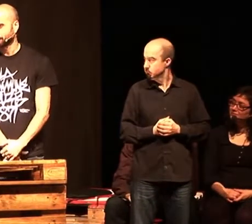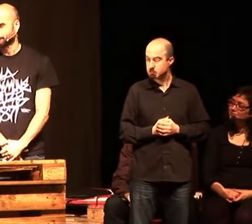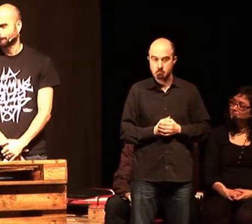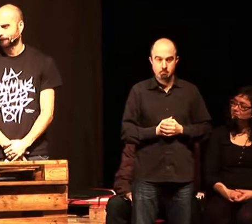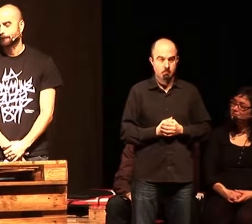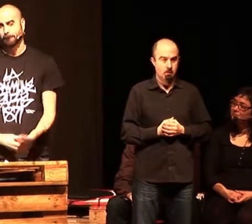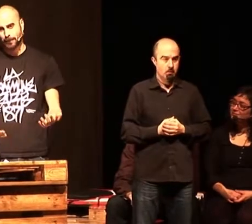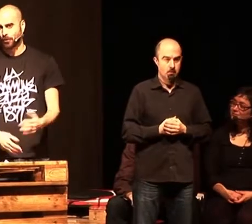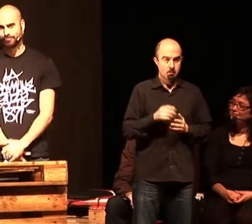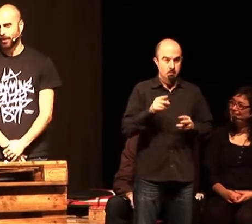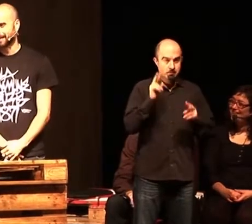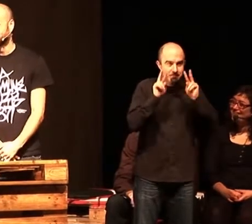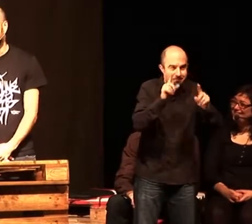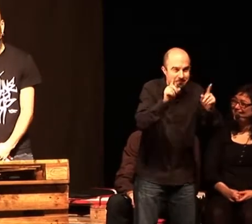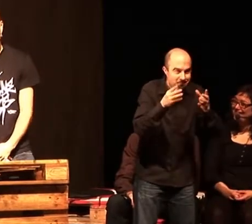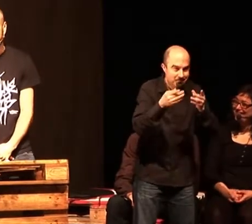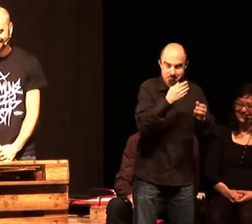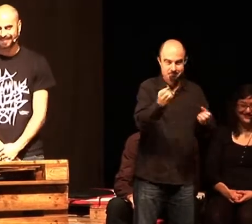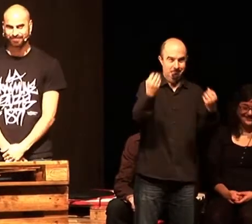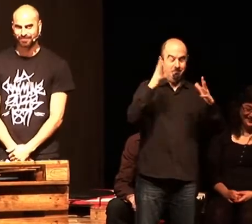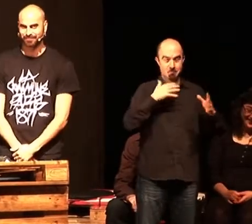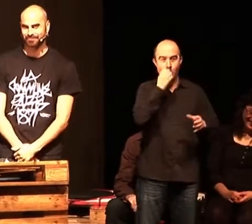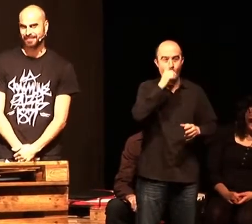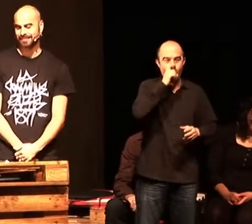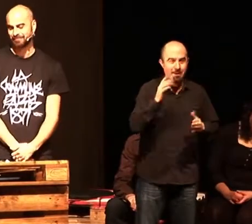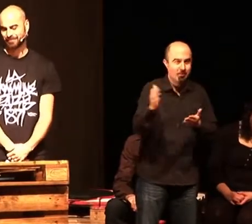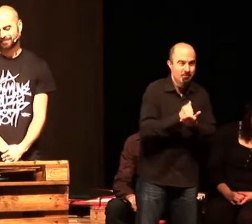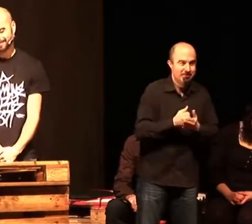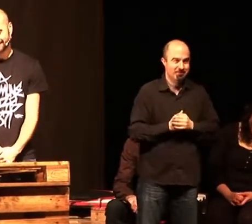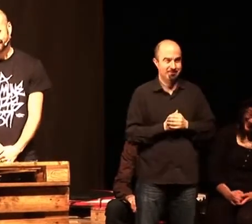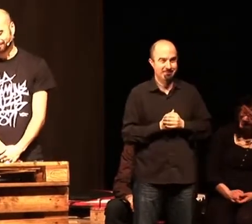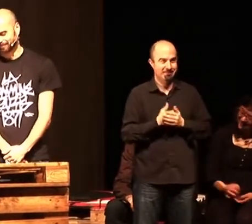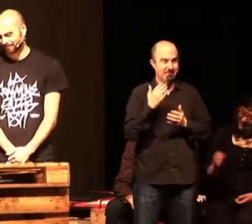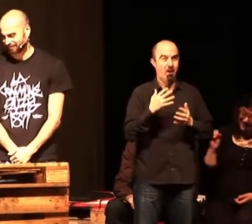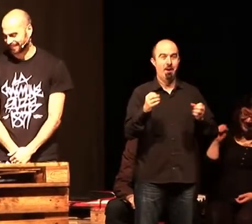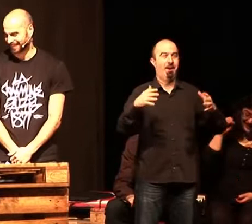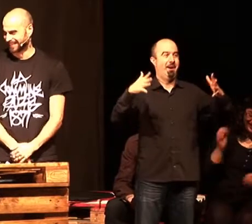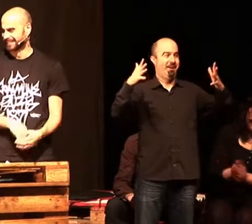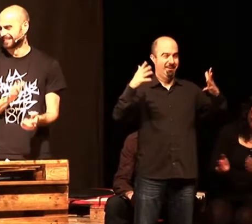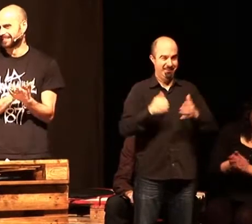No us veiem, però... No. Què tal, com anem? Bon any a tots i a totes.